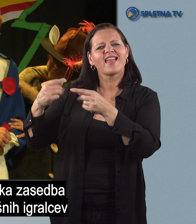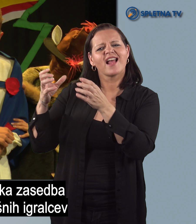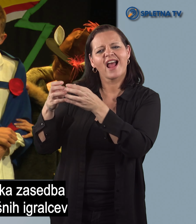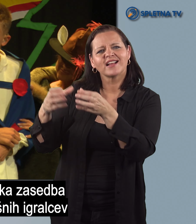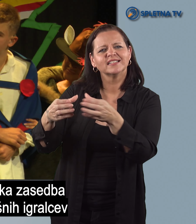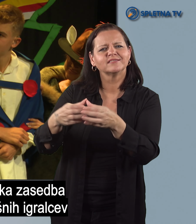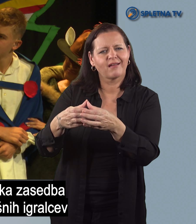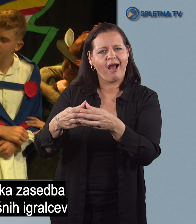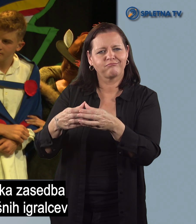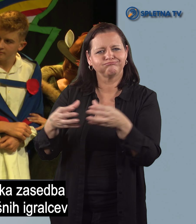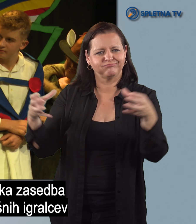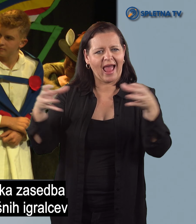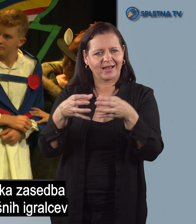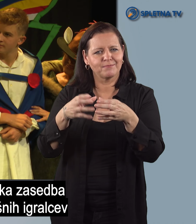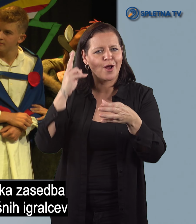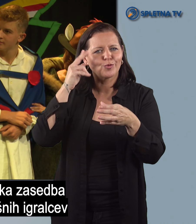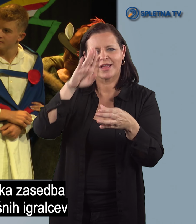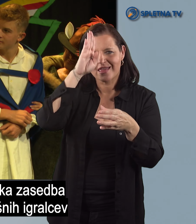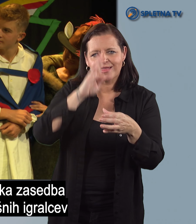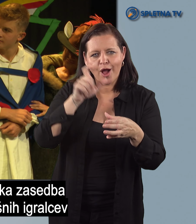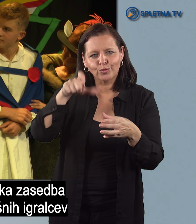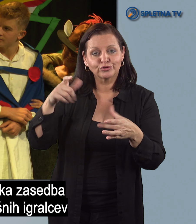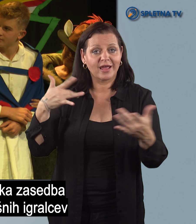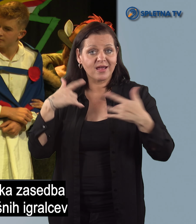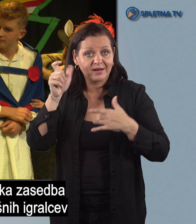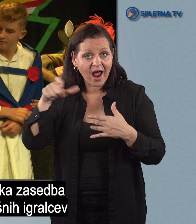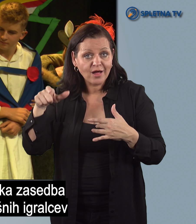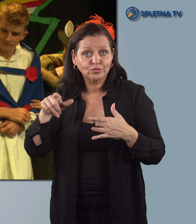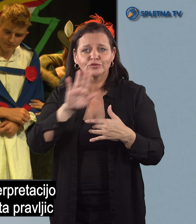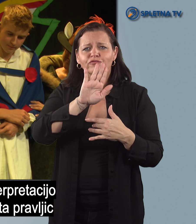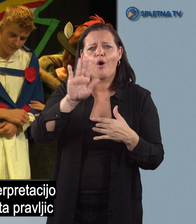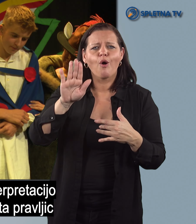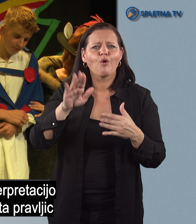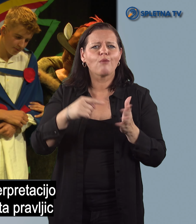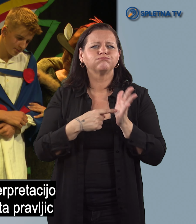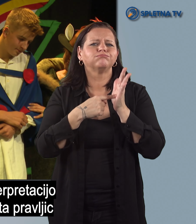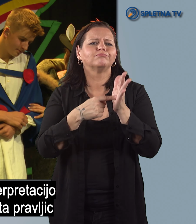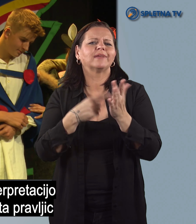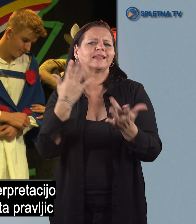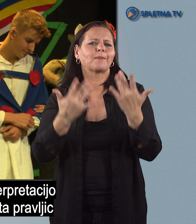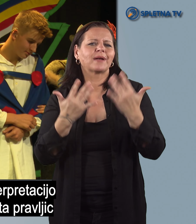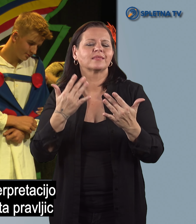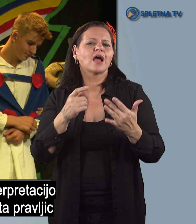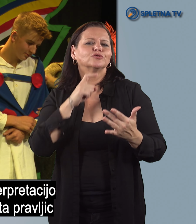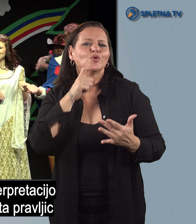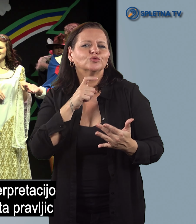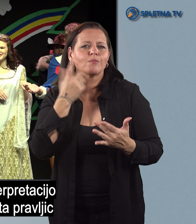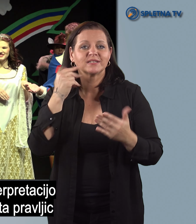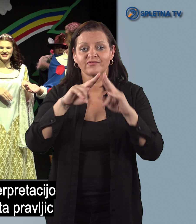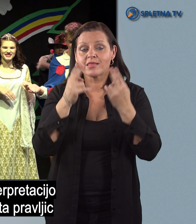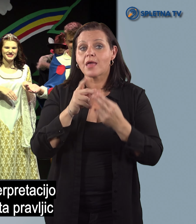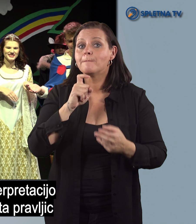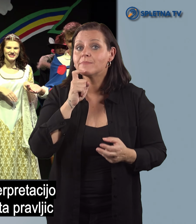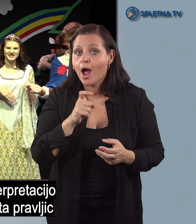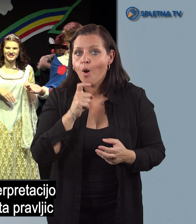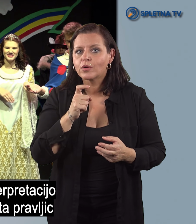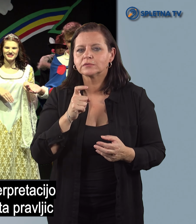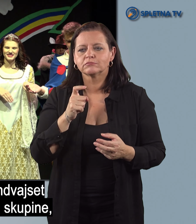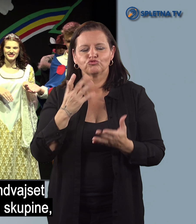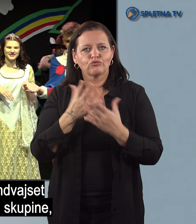Medgeneracijska zasedba gluhih in naglušnih igralcev je svojo interpretacijo zgodb iz sveta pravljic slavila 25 let